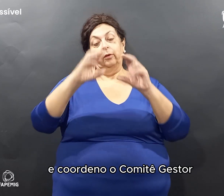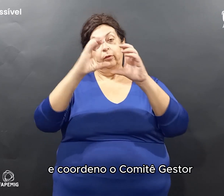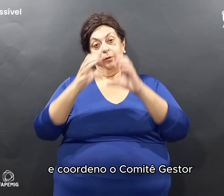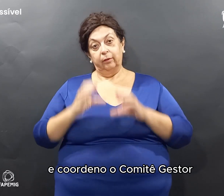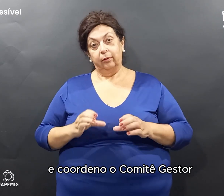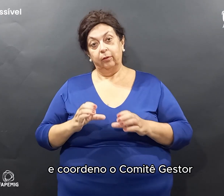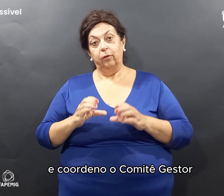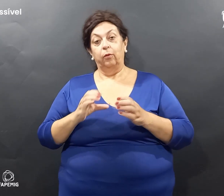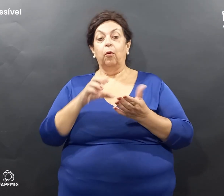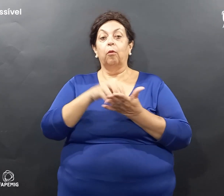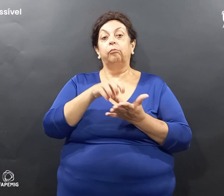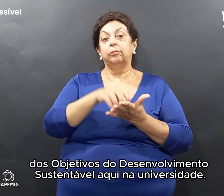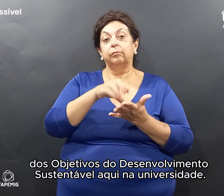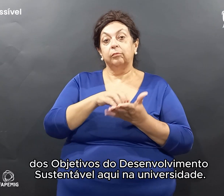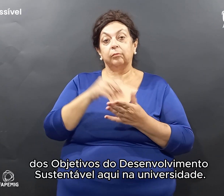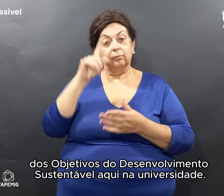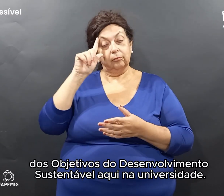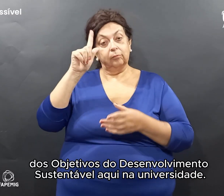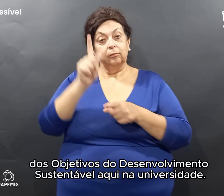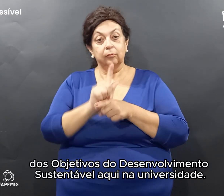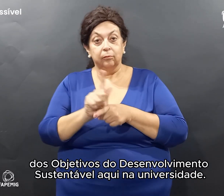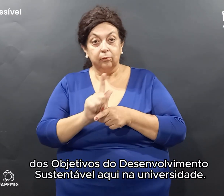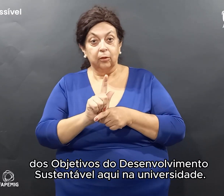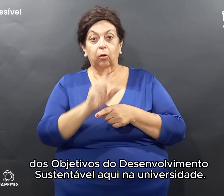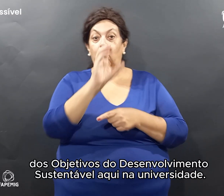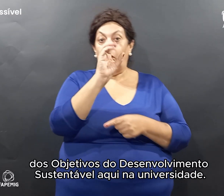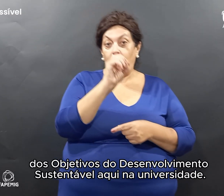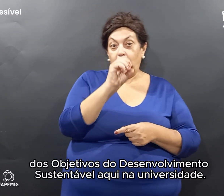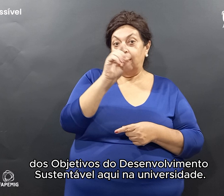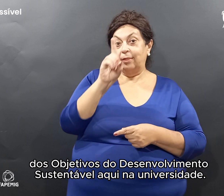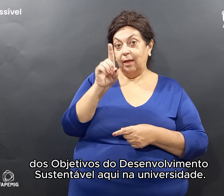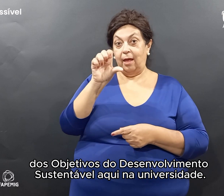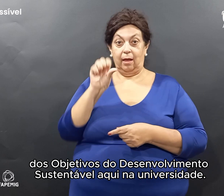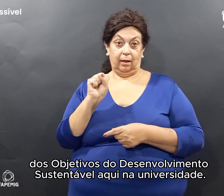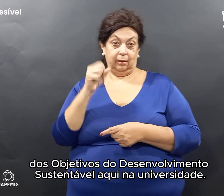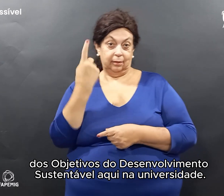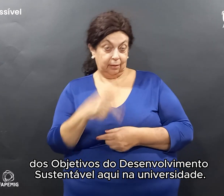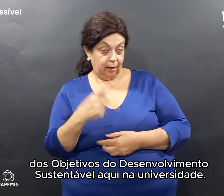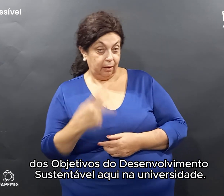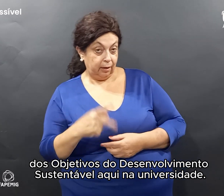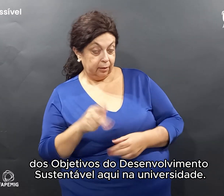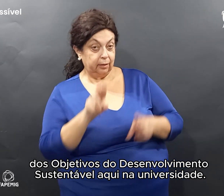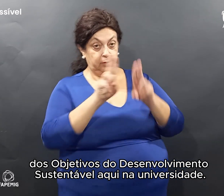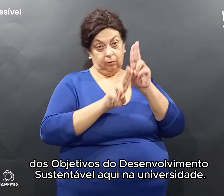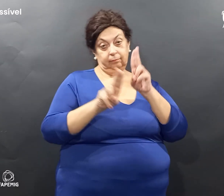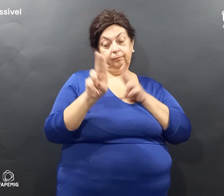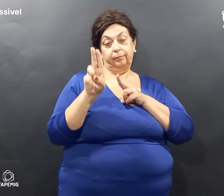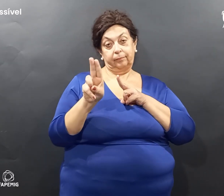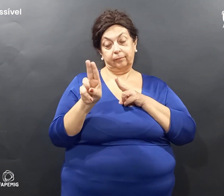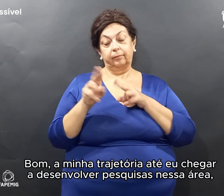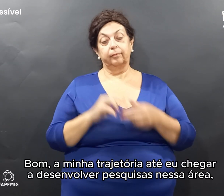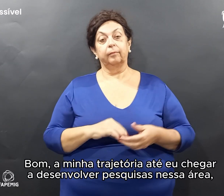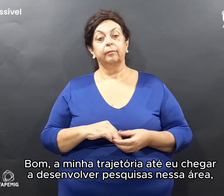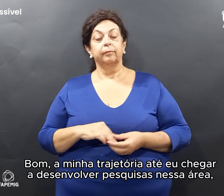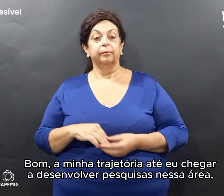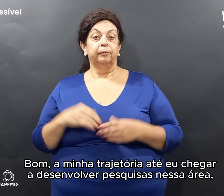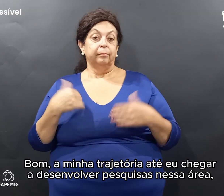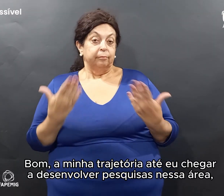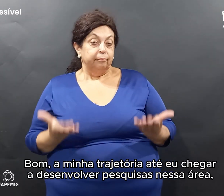Comitê Gestor dos Objetivos do Desenvolvimento Sustentável aqui na Universidade. Bom, a minha